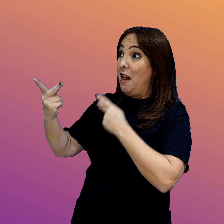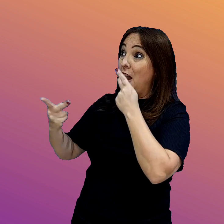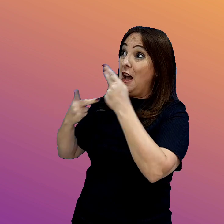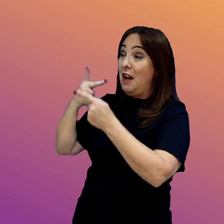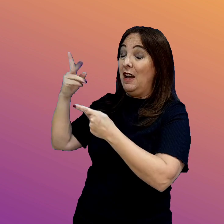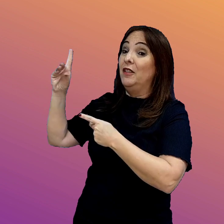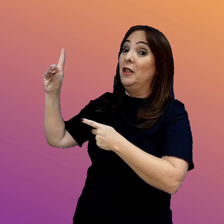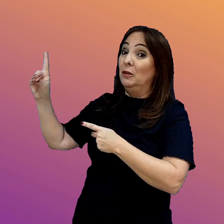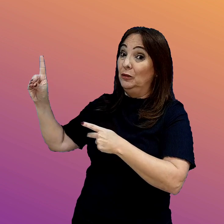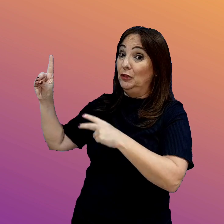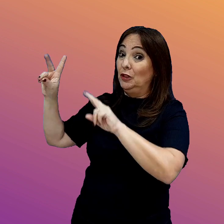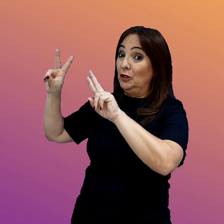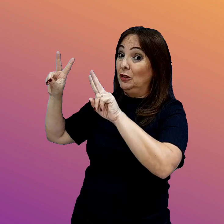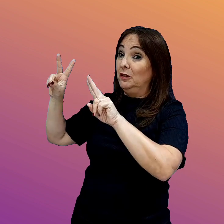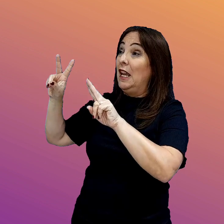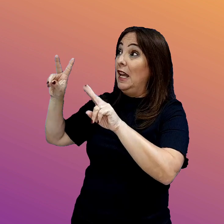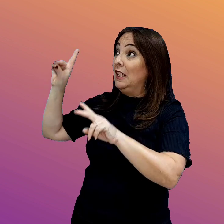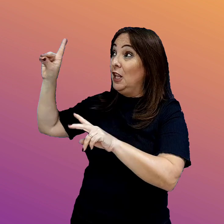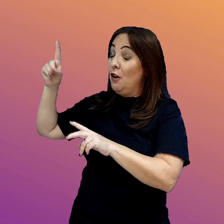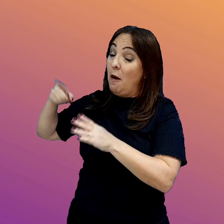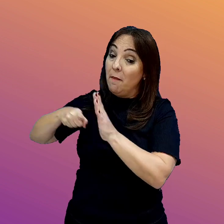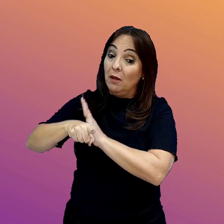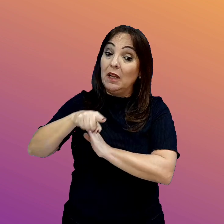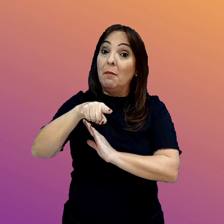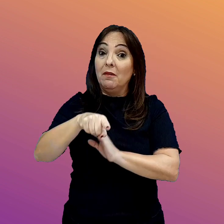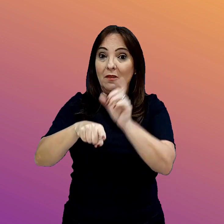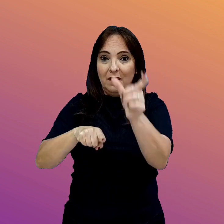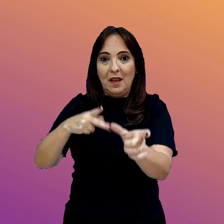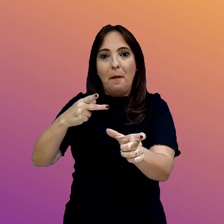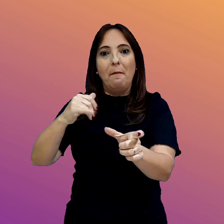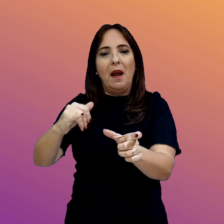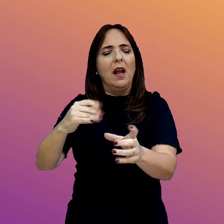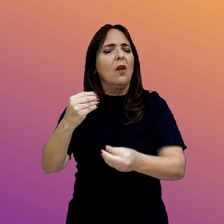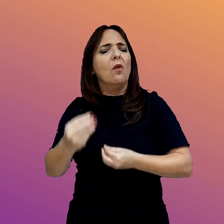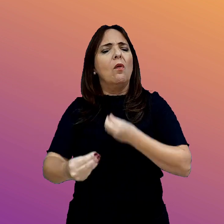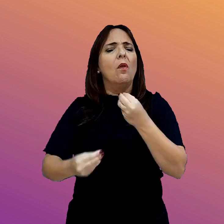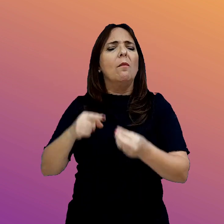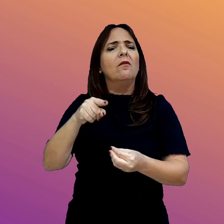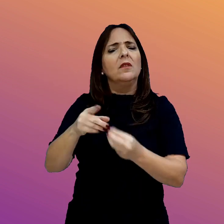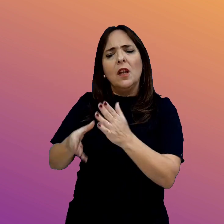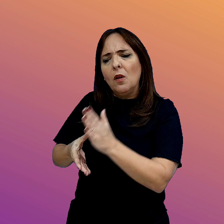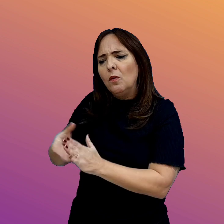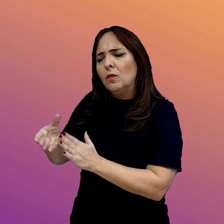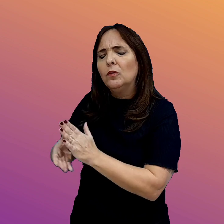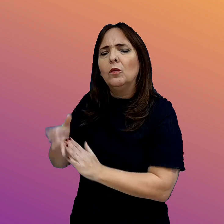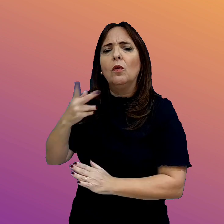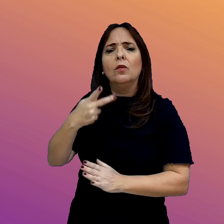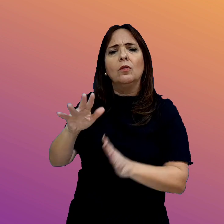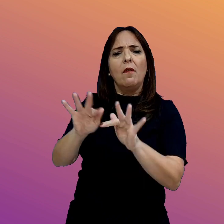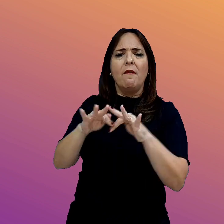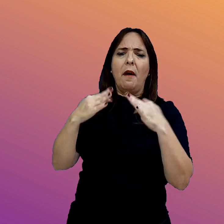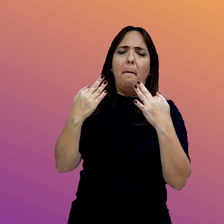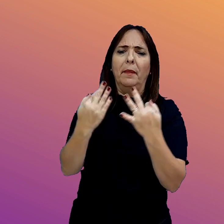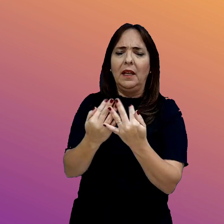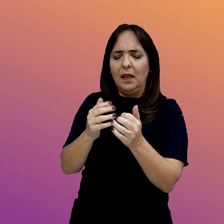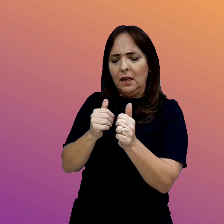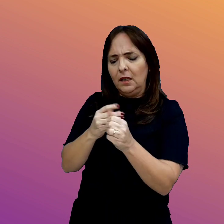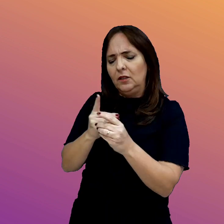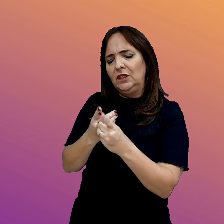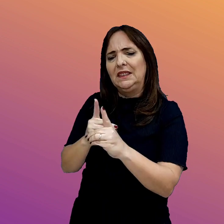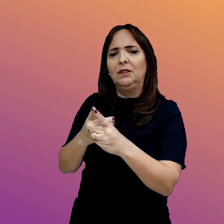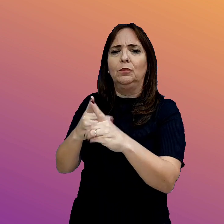fez com essa família, né? De que forma você orientou, discipulou, cuidou. Então esteja atento a isso